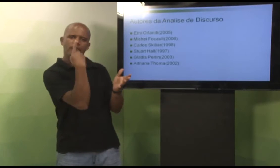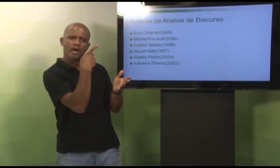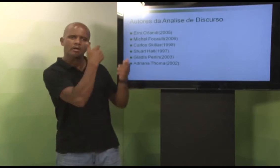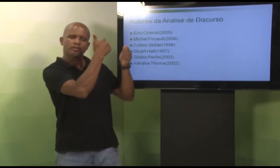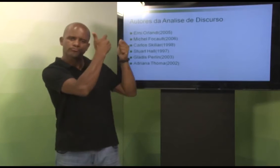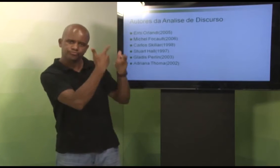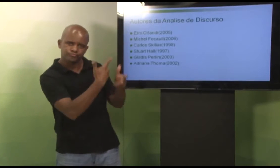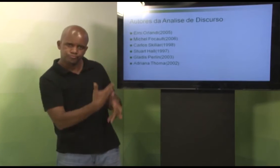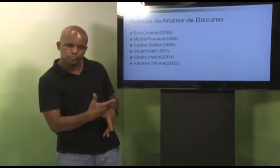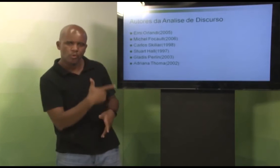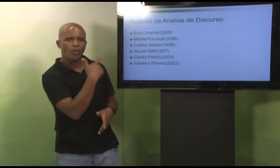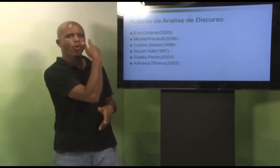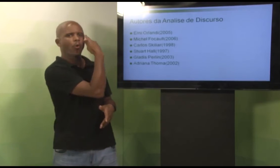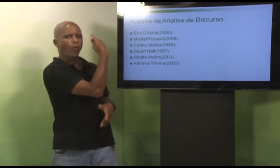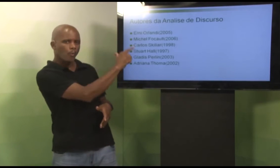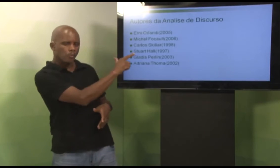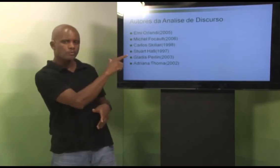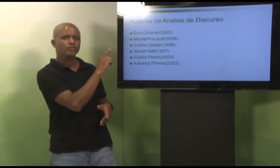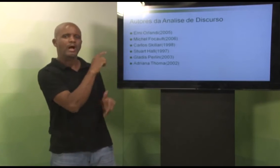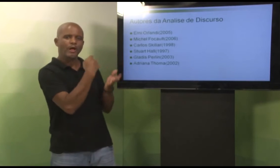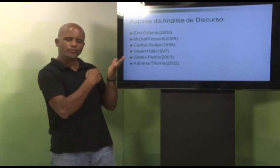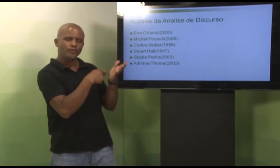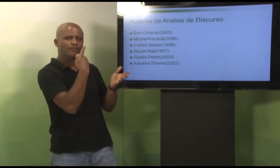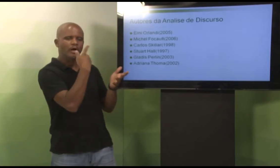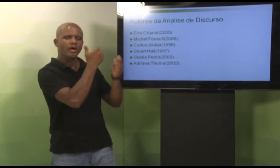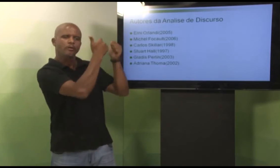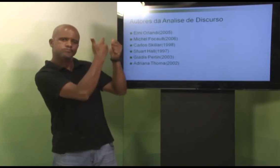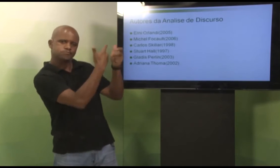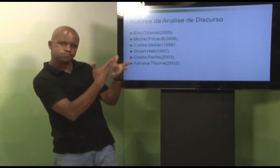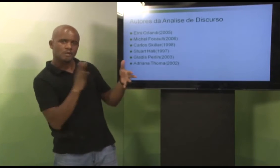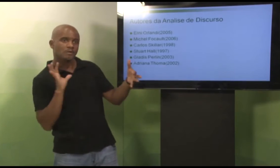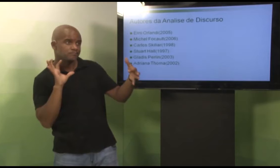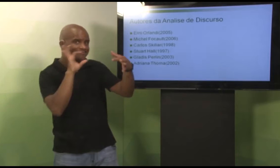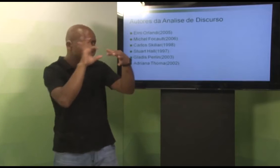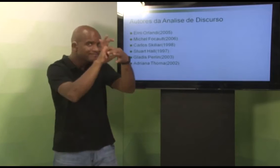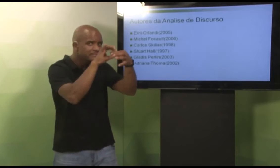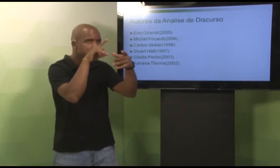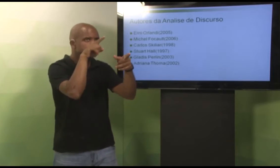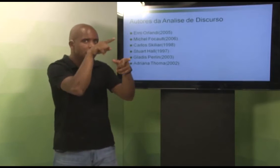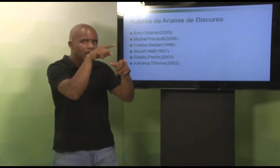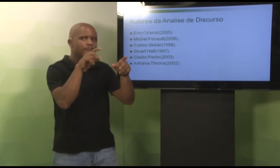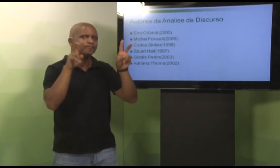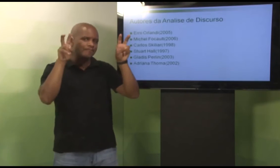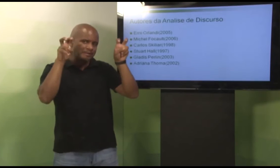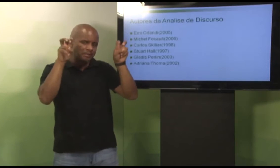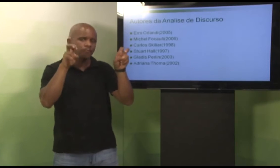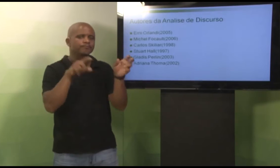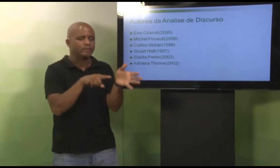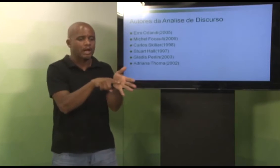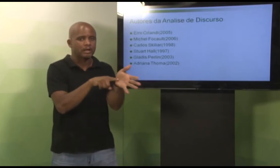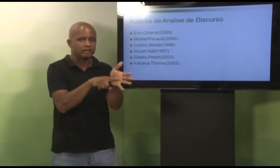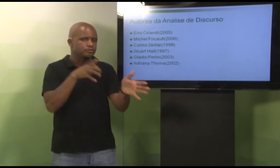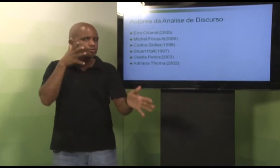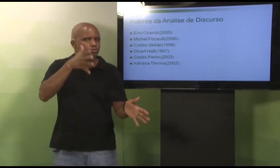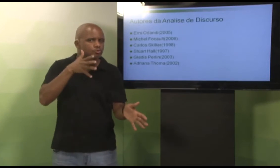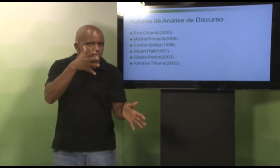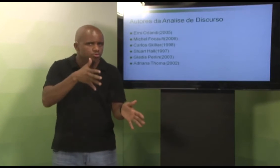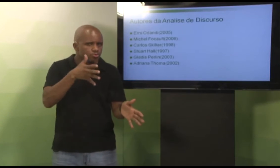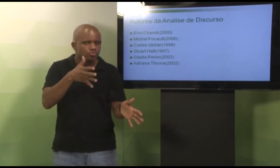cada um desses autores, o que eles falaram, as suas explicações, e assim vamos contextualizar com a